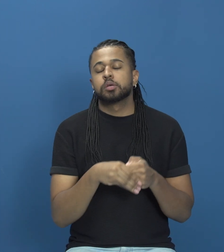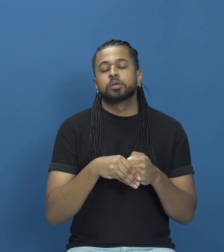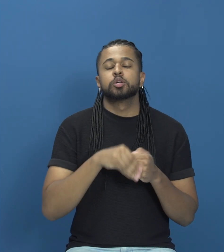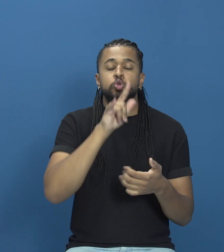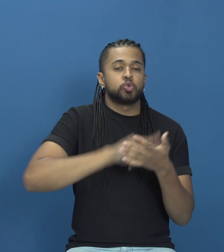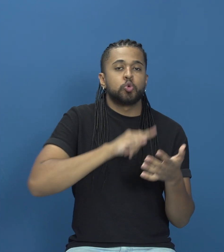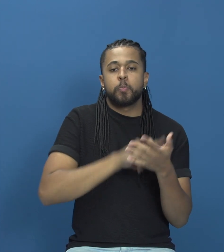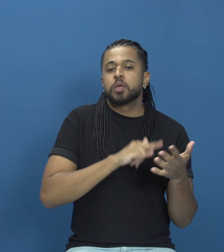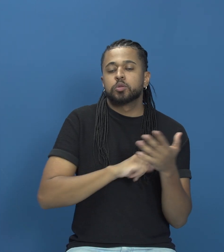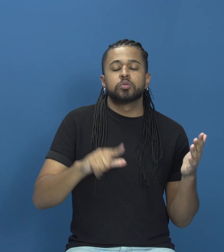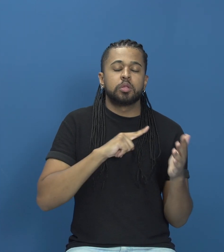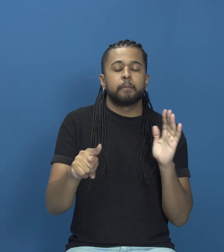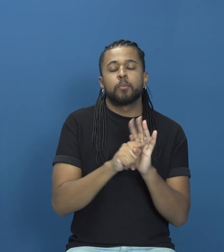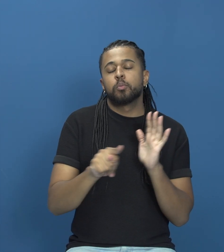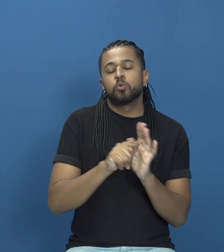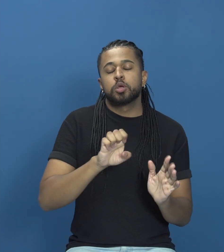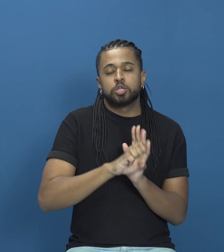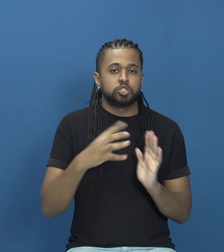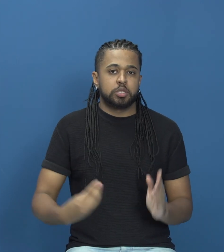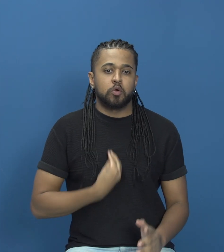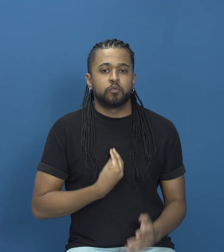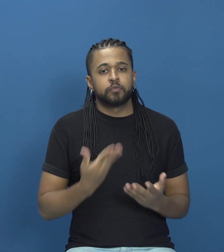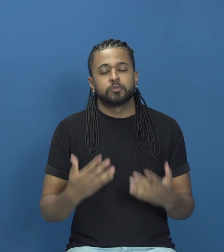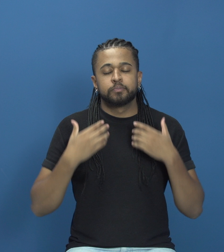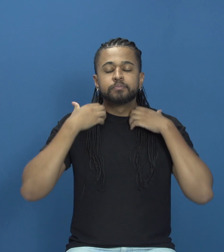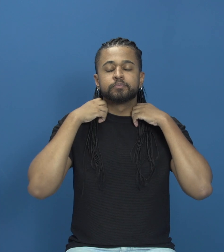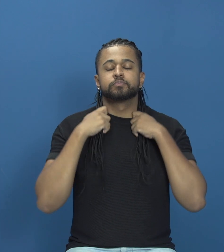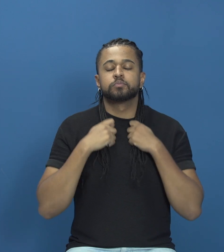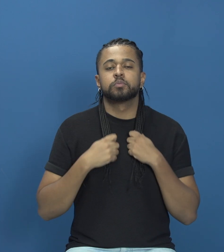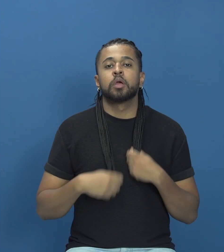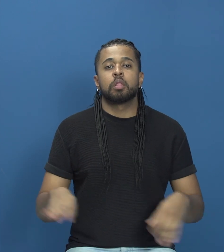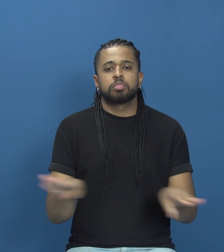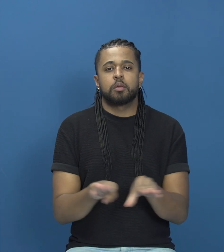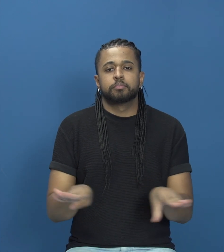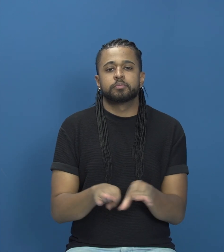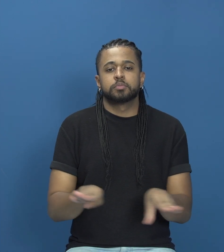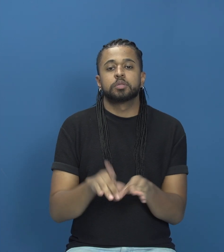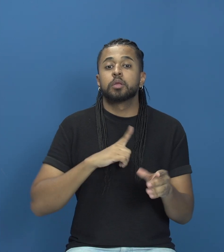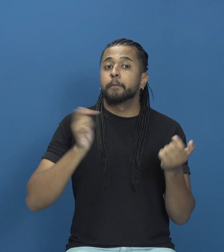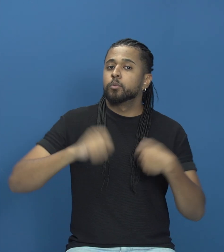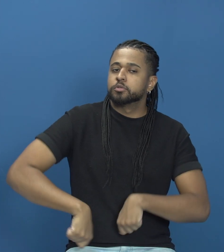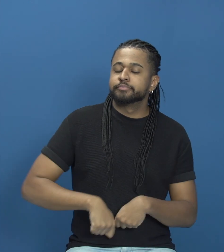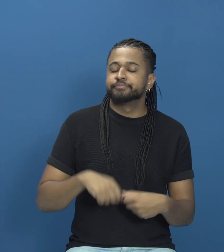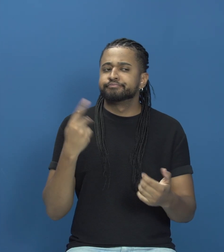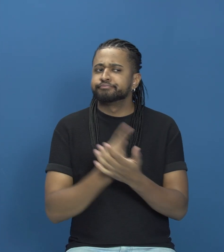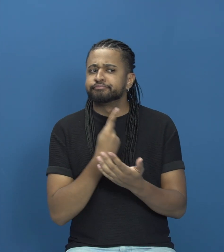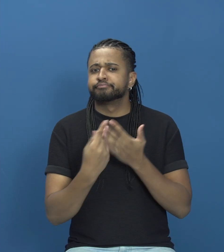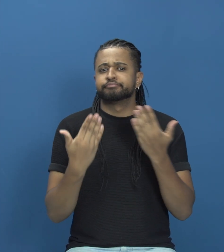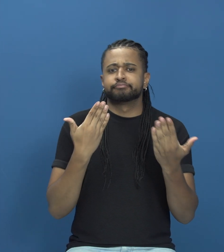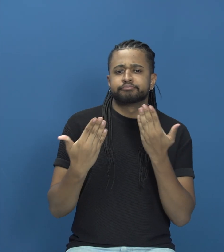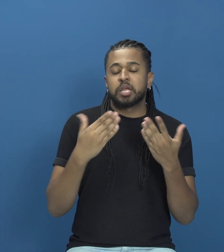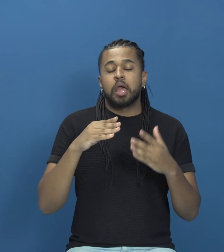aos documentos elencados no presente edital, a fim de dirimir possíveis inconsistências